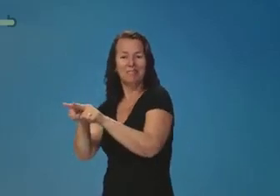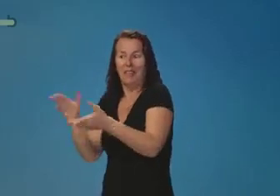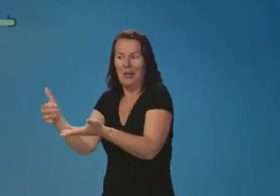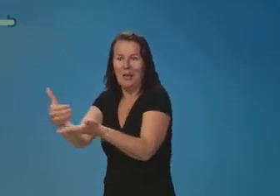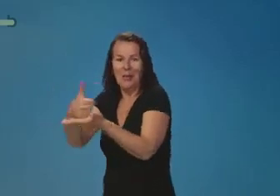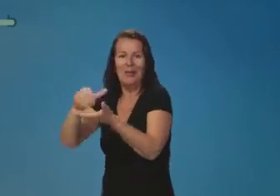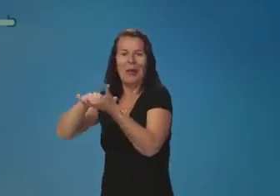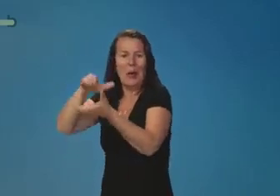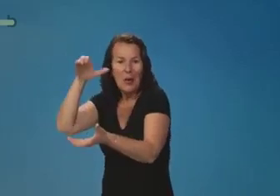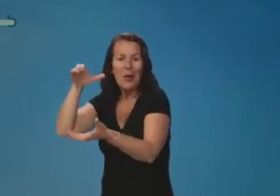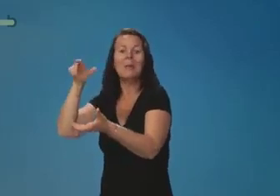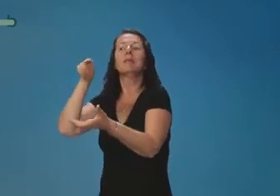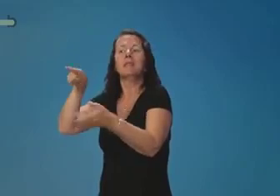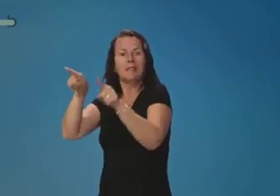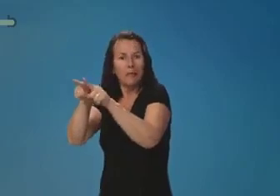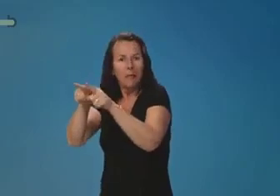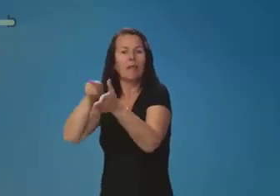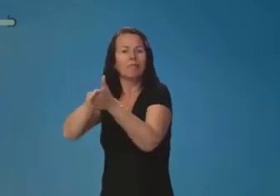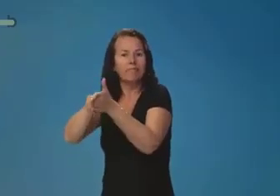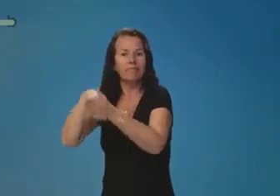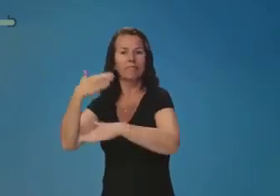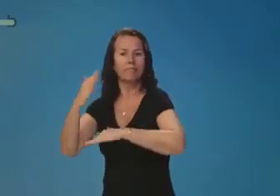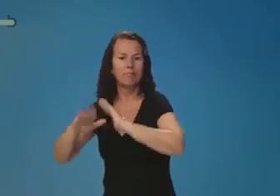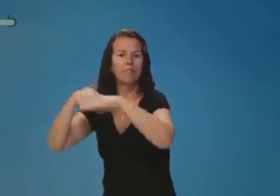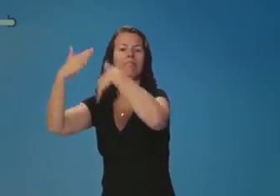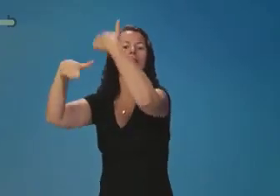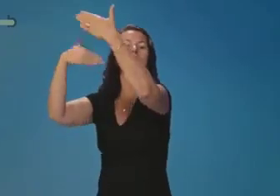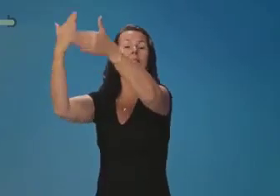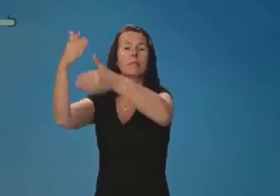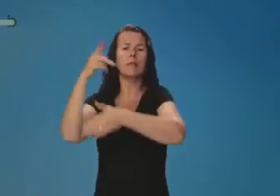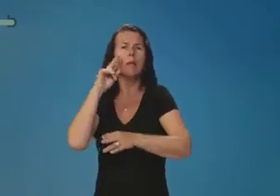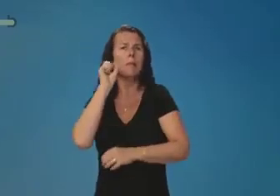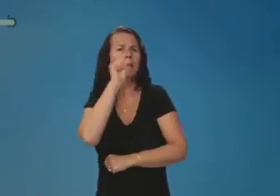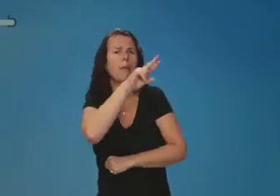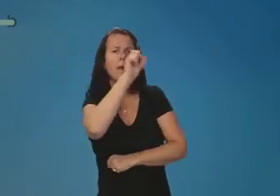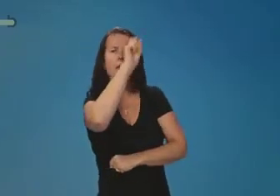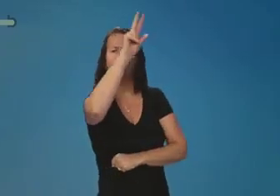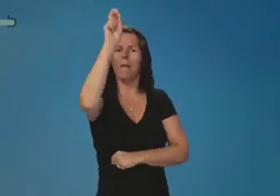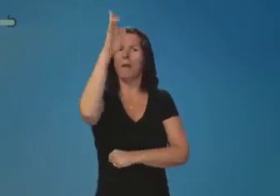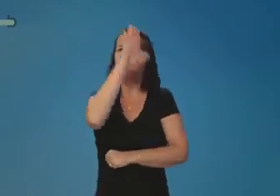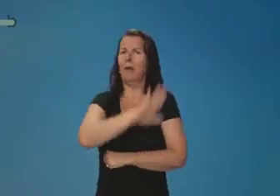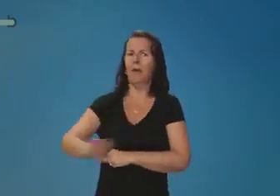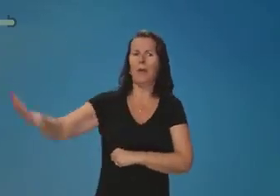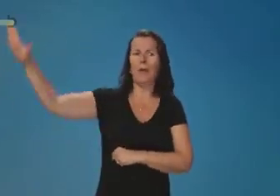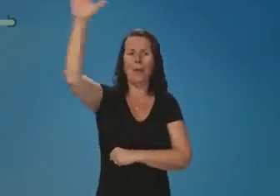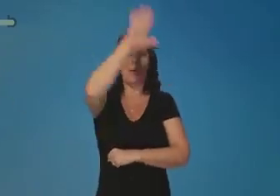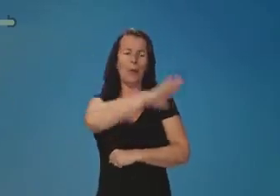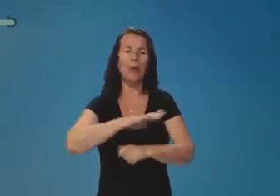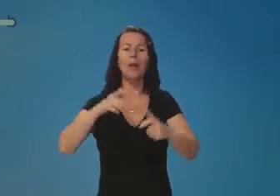que tem trabalhado com corpos. Podemos perceber que a pesquisa vem se desenvolvendo em todo o território